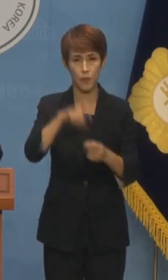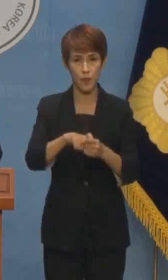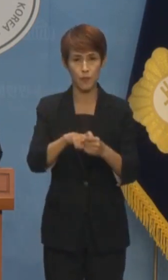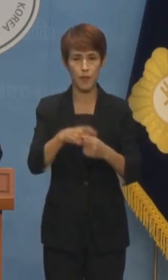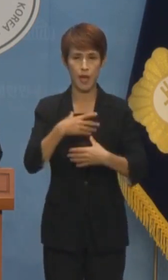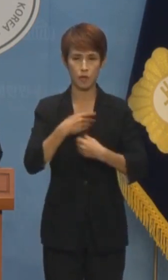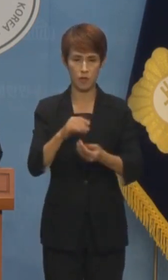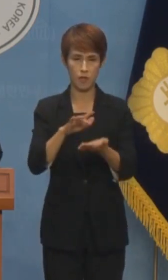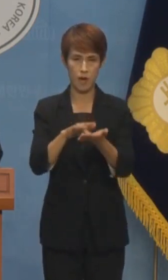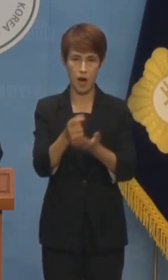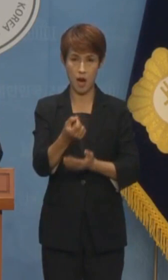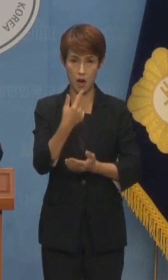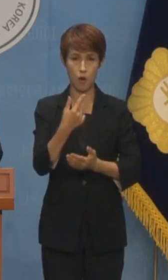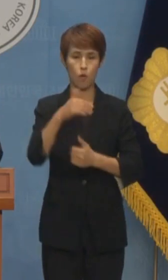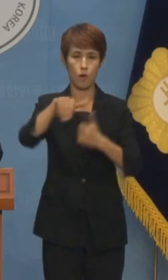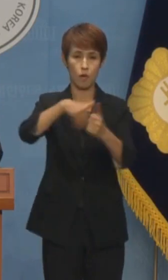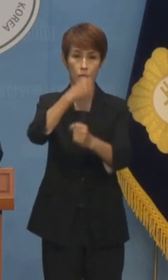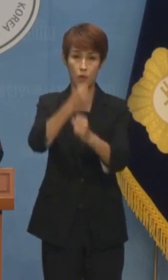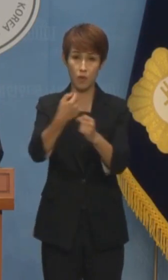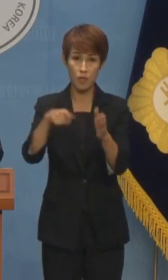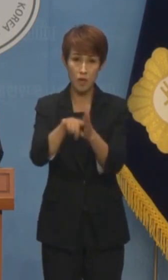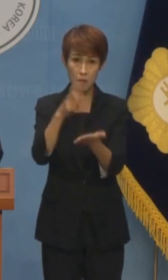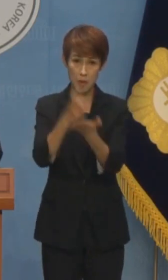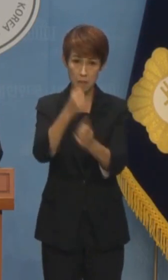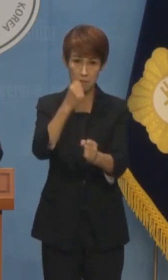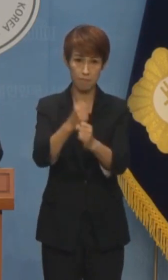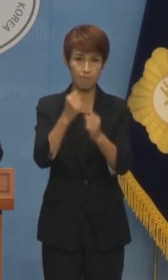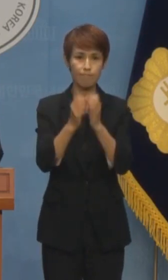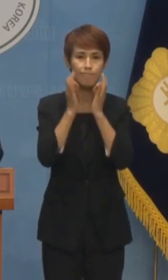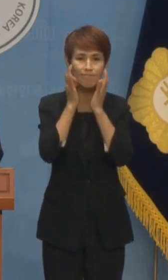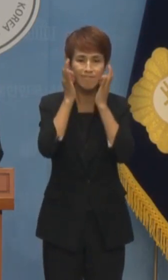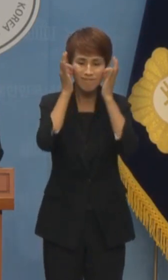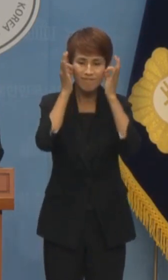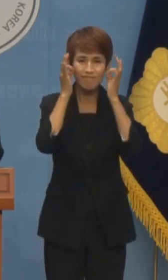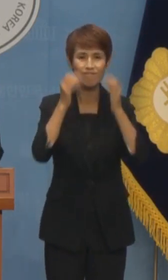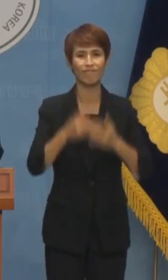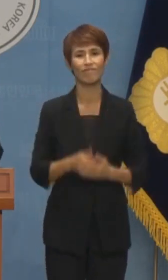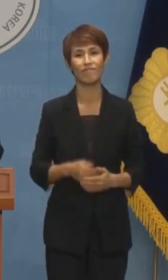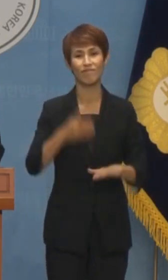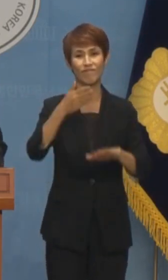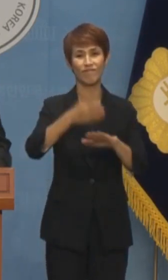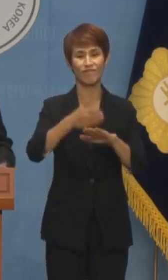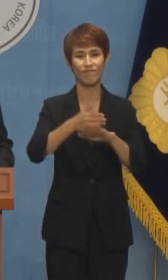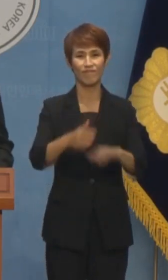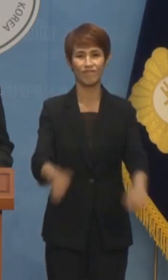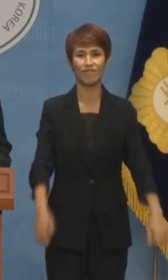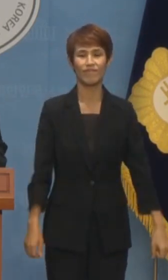복용 환경 조성을 위한 입법과 정책 마련에 최선을 다하겠습니다. 감사합니다.